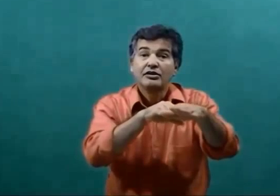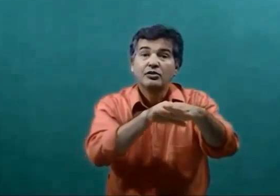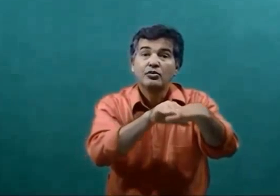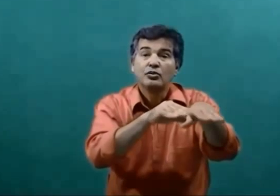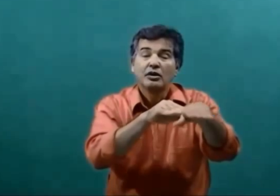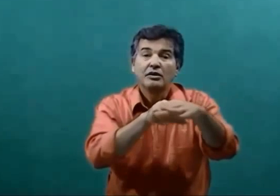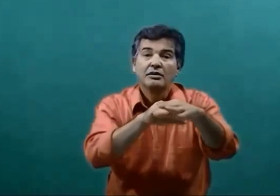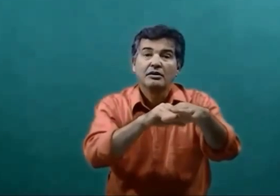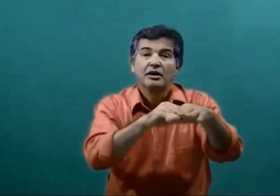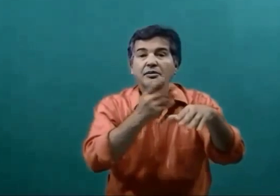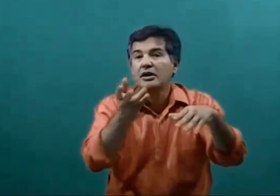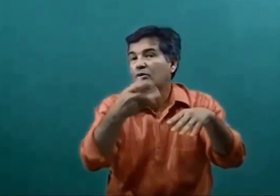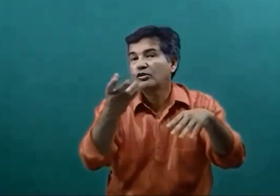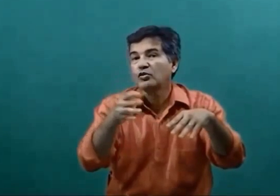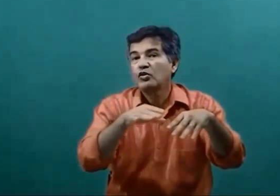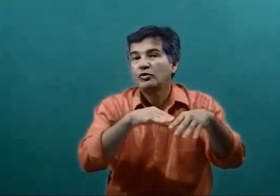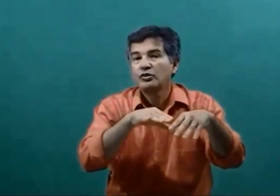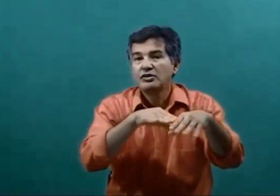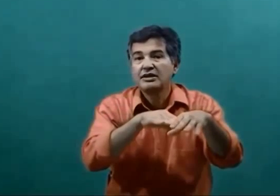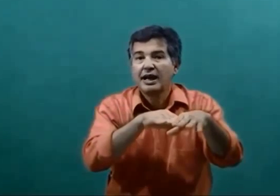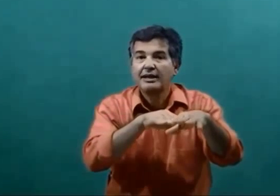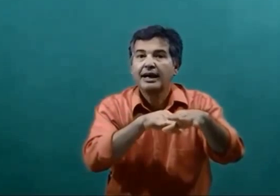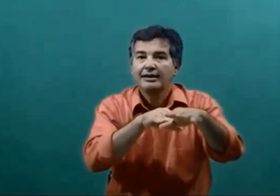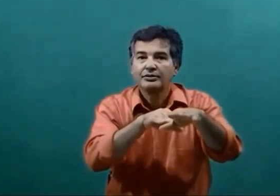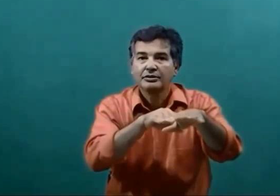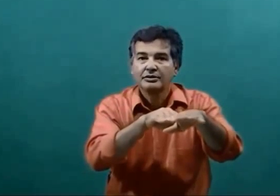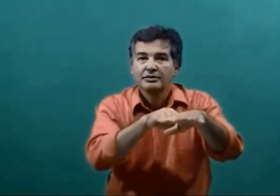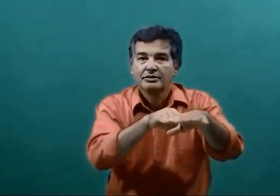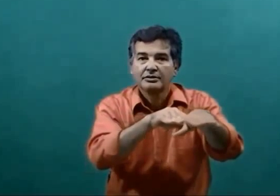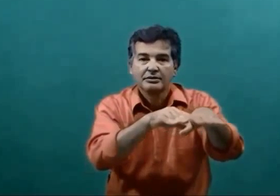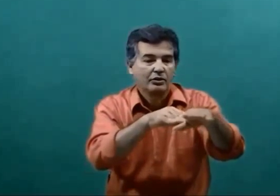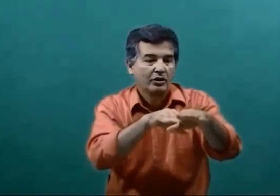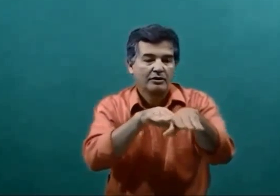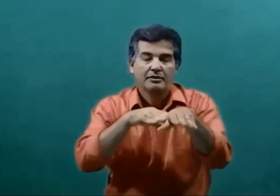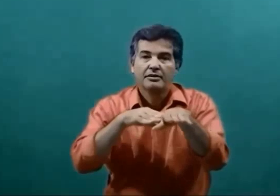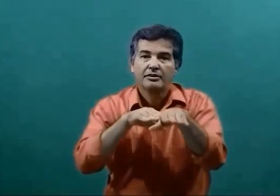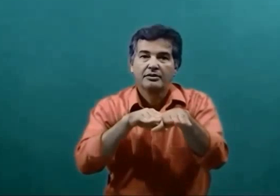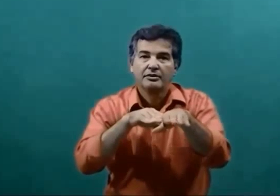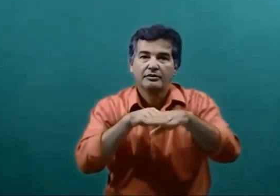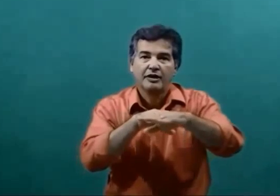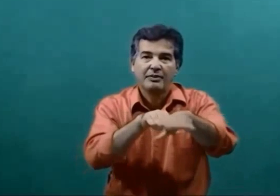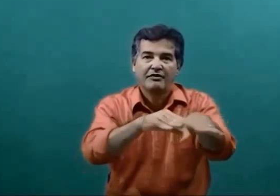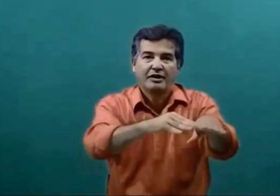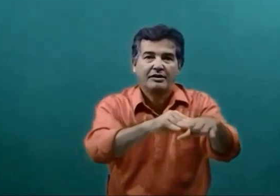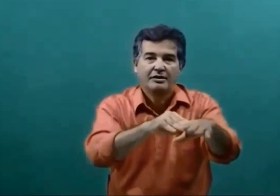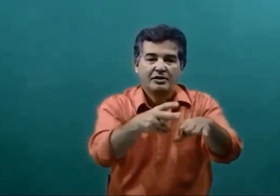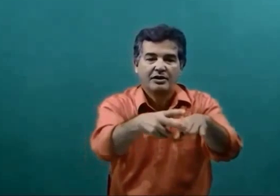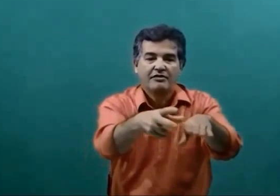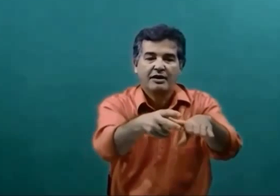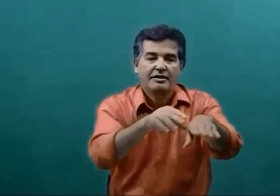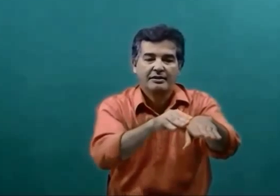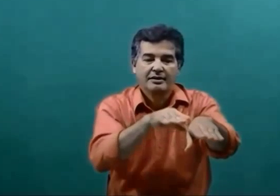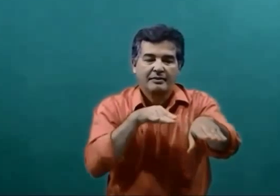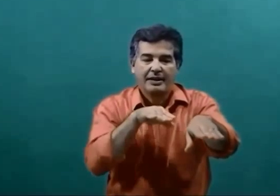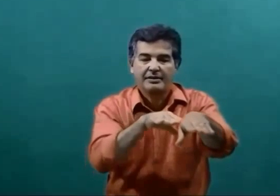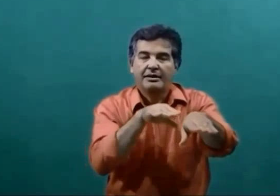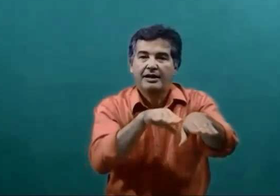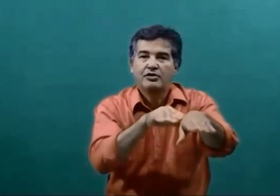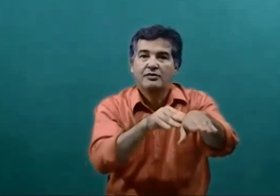de um caminhão ou de um ônibus interligado, ó, vai para frente. Então aqui vai a parte de trás do